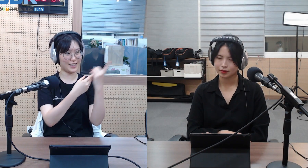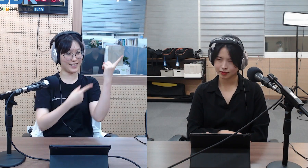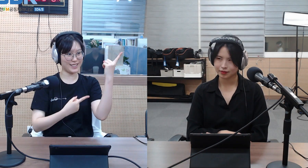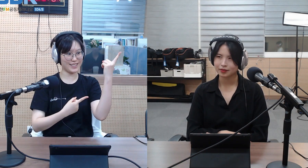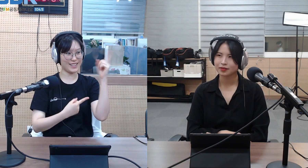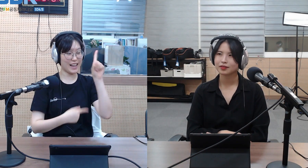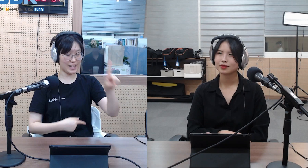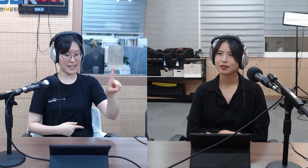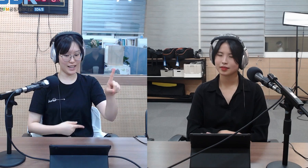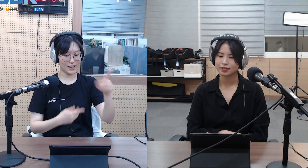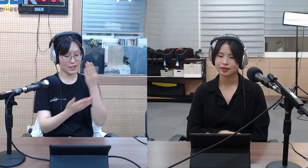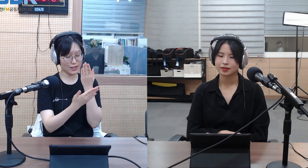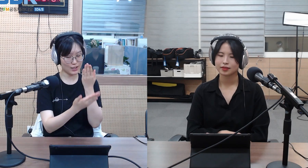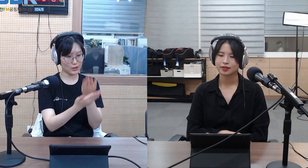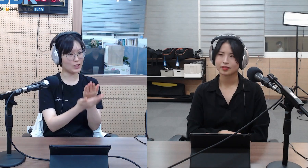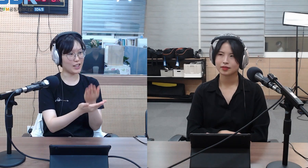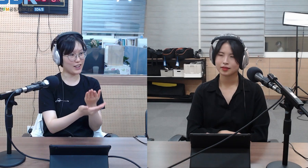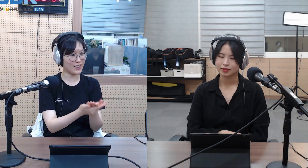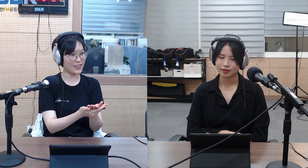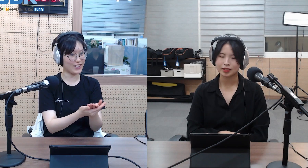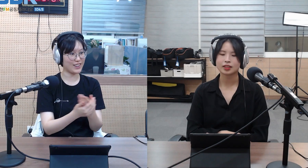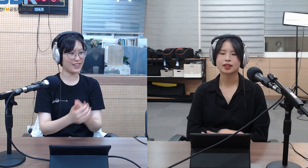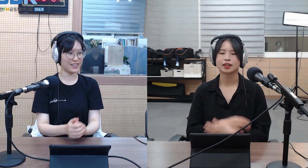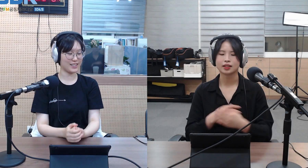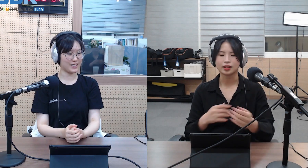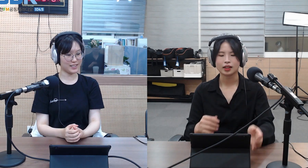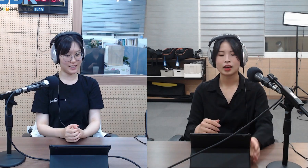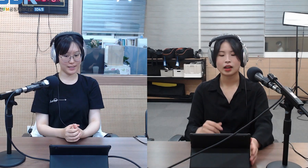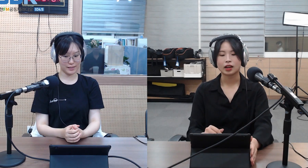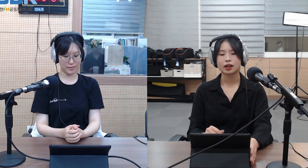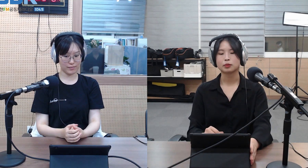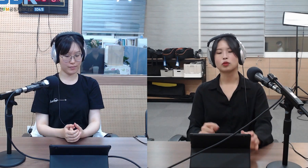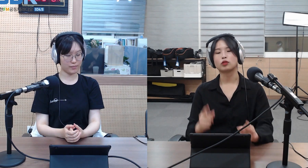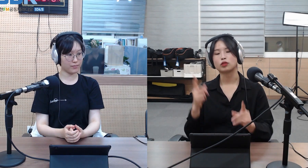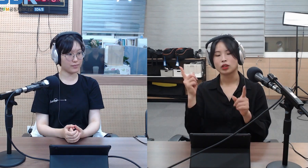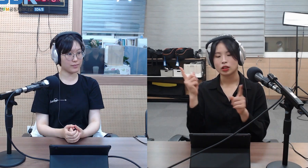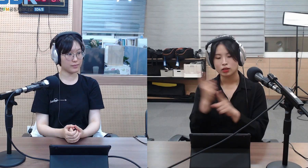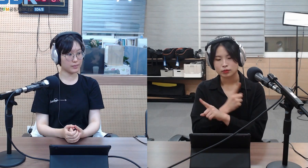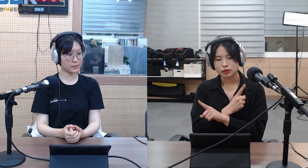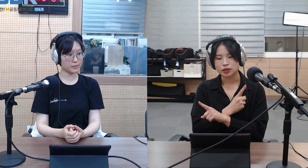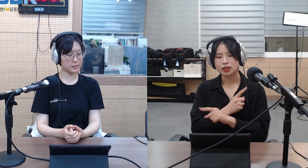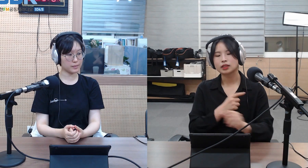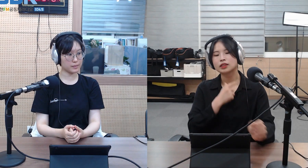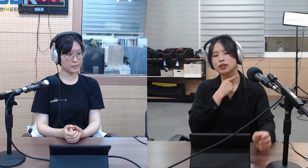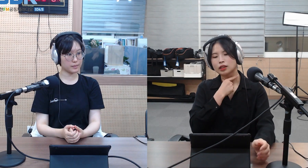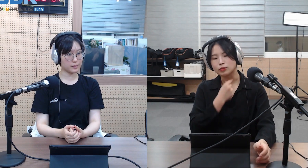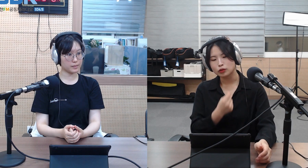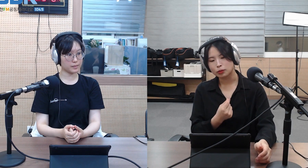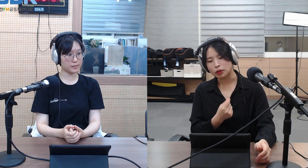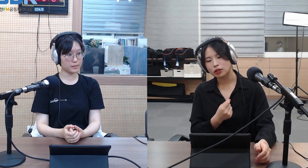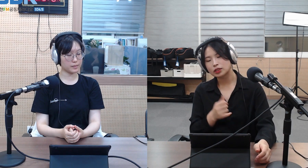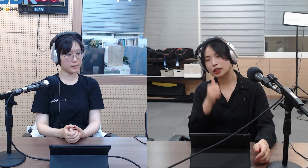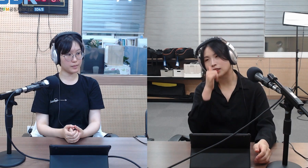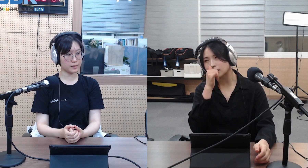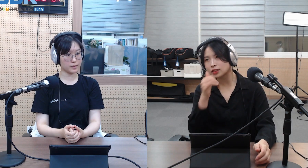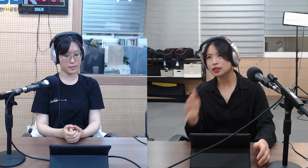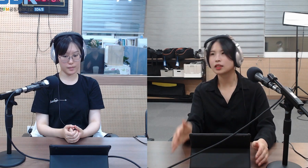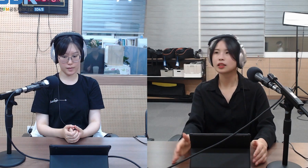세트 하나 주세요. 네. 뭐 사이드나 음료 변경사항 있으실까요?